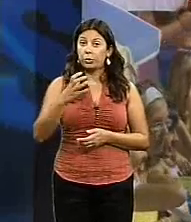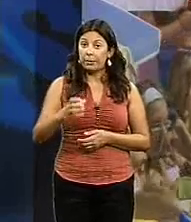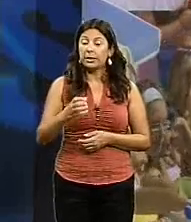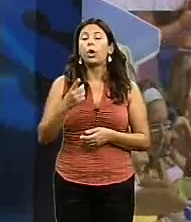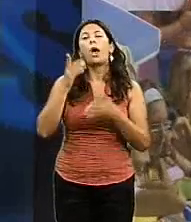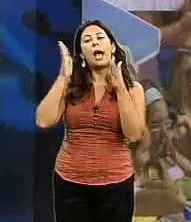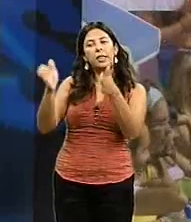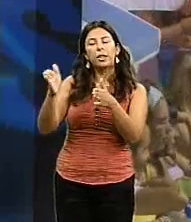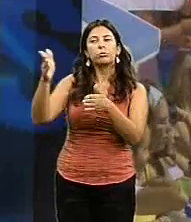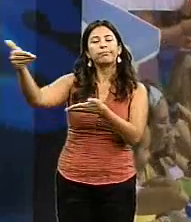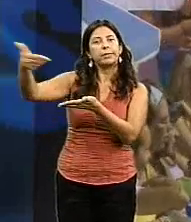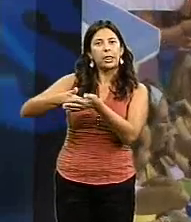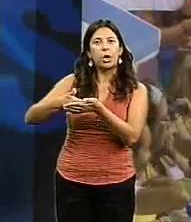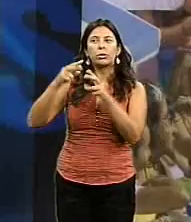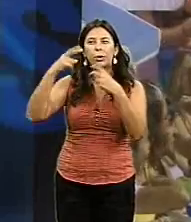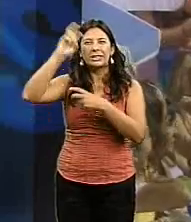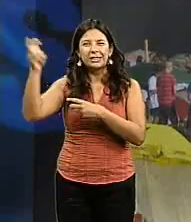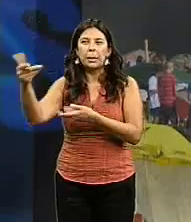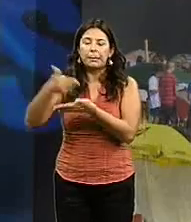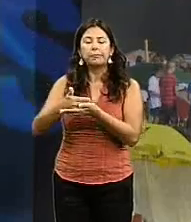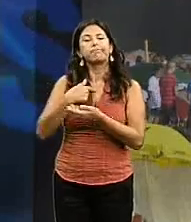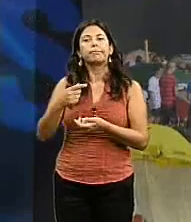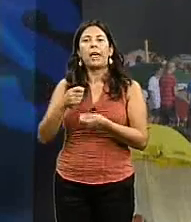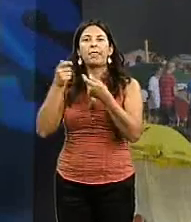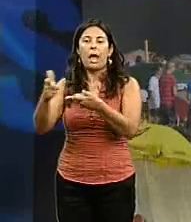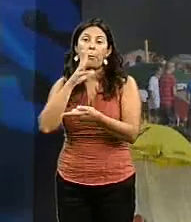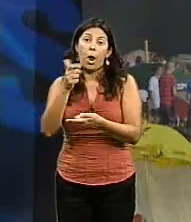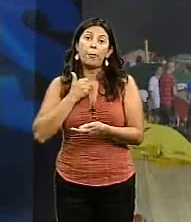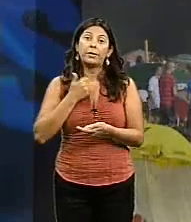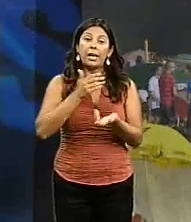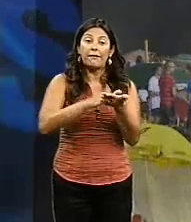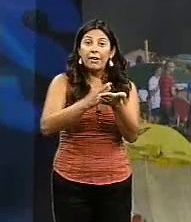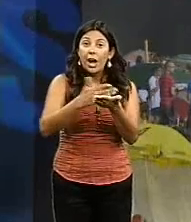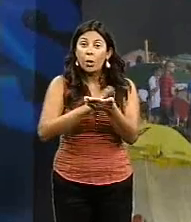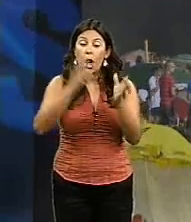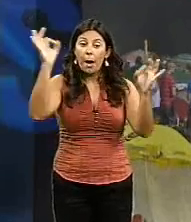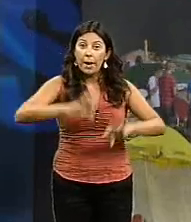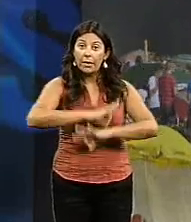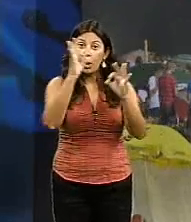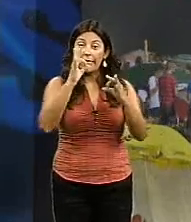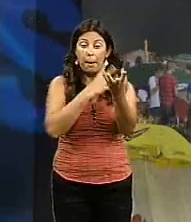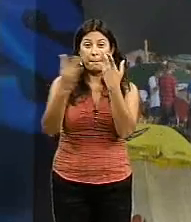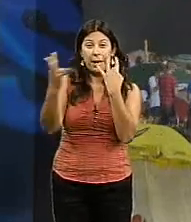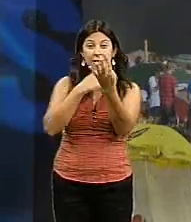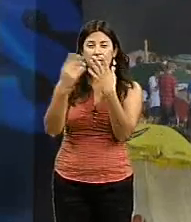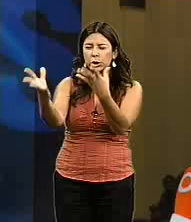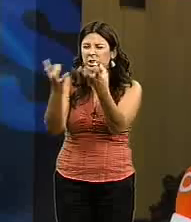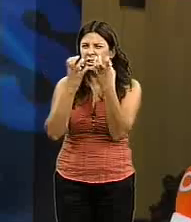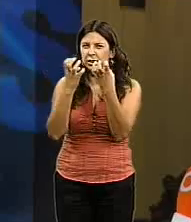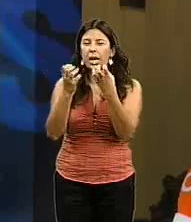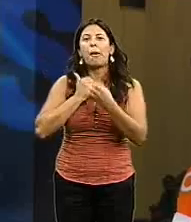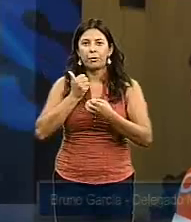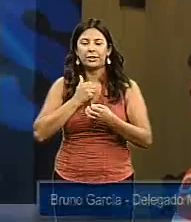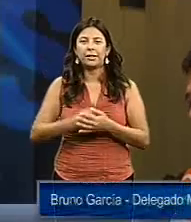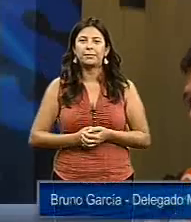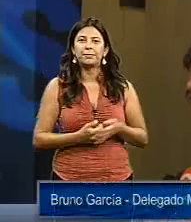peticiones de la hostelería, que espera aprovechar el empuje de las barbacoas en una madrugada en la que el paseo se convierte en un auténtico hervidero. Y